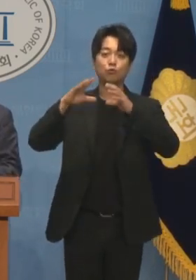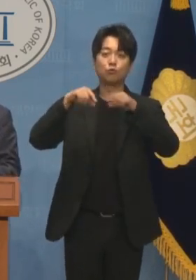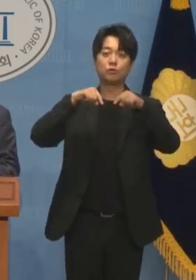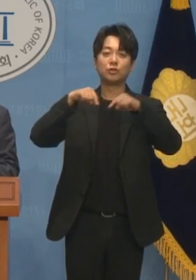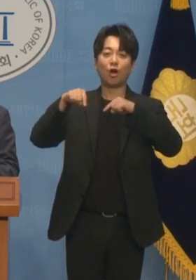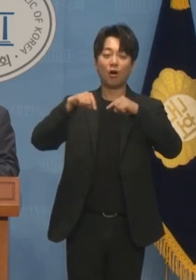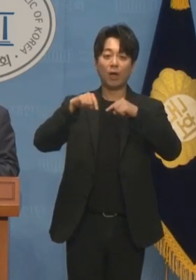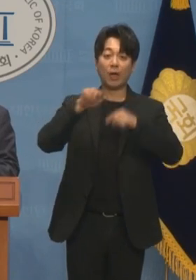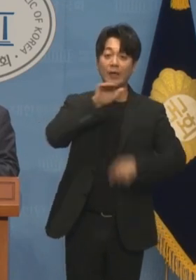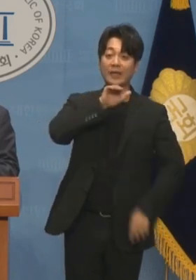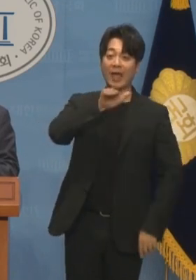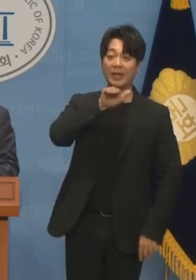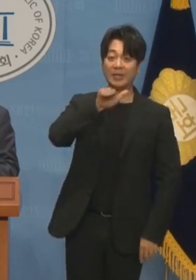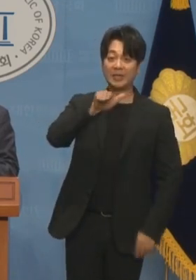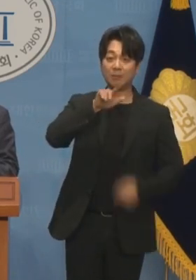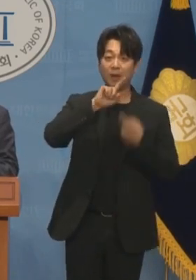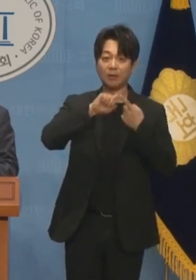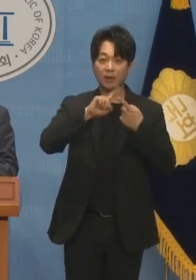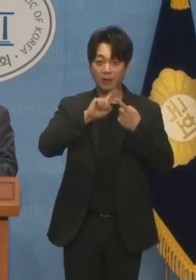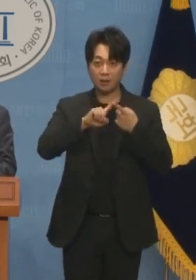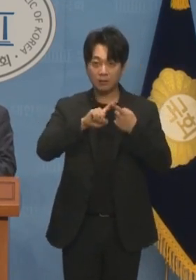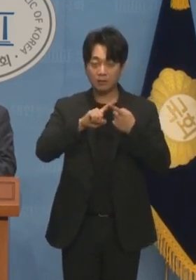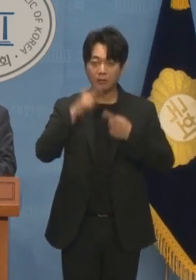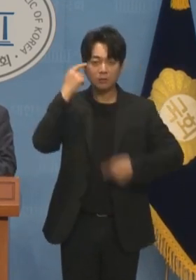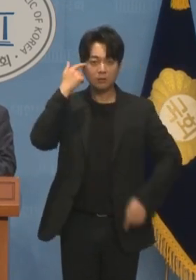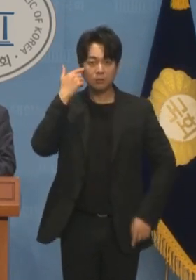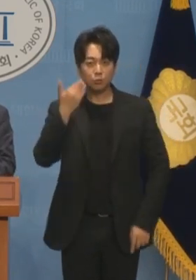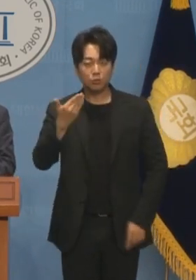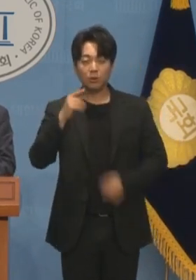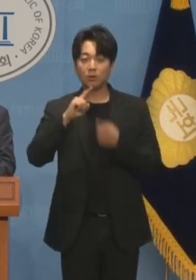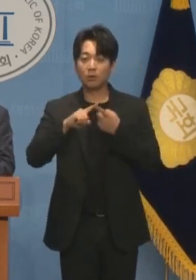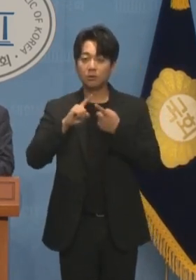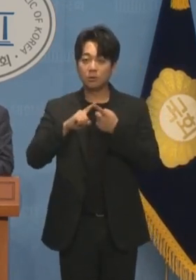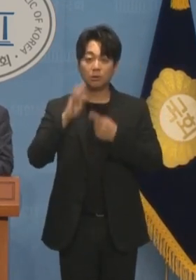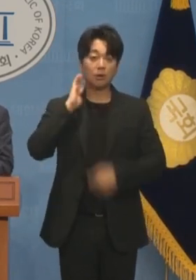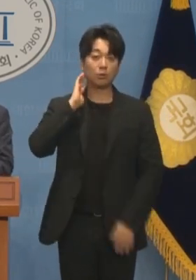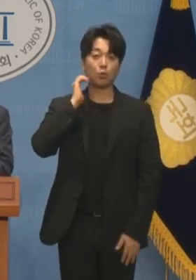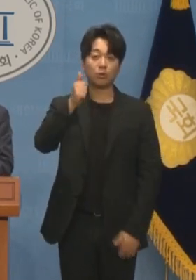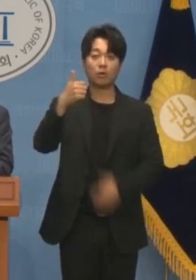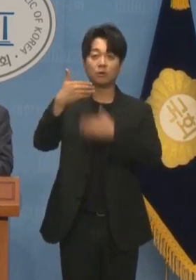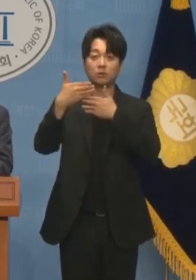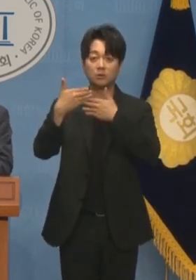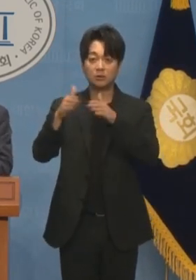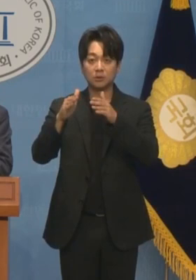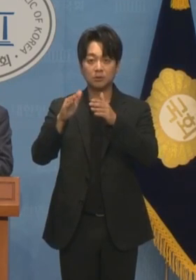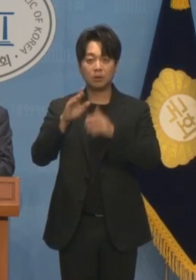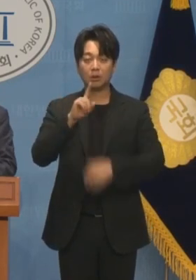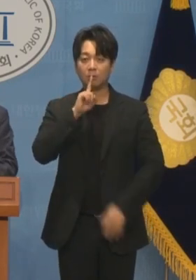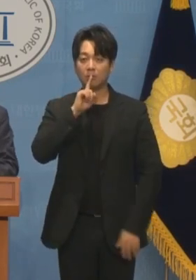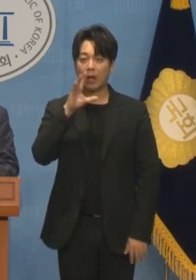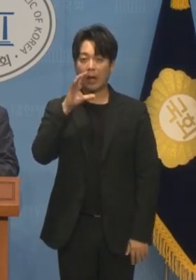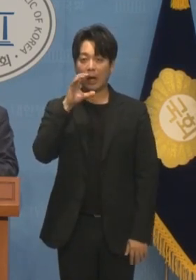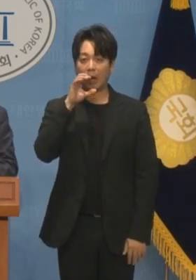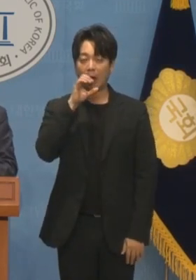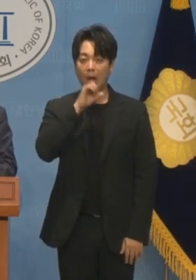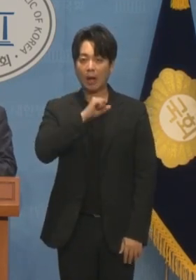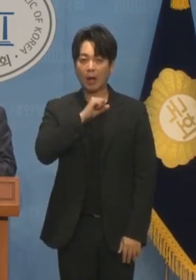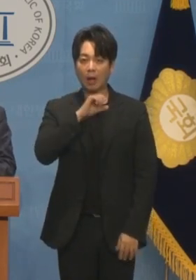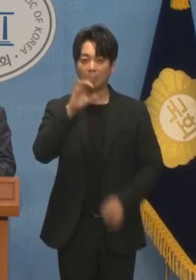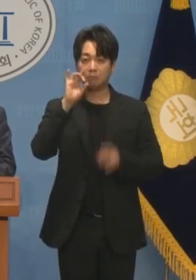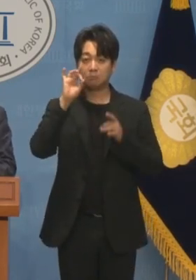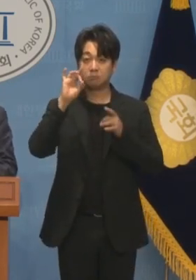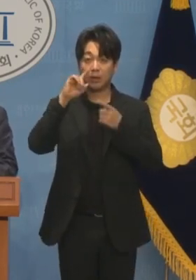매번 대통령실은 침묵 혹은 반격으로 은폐해 오다가 지난